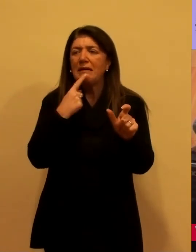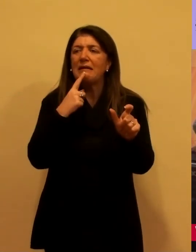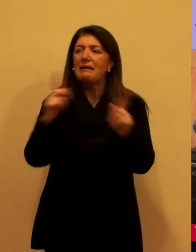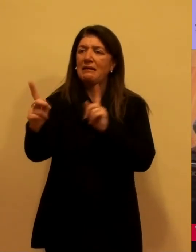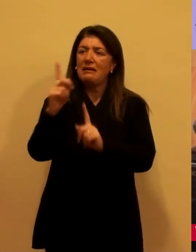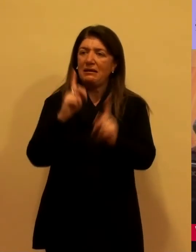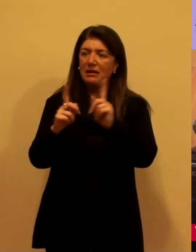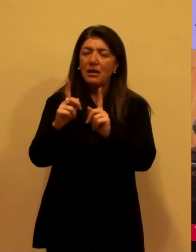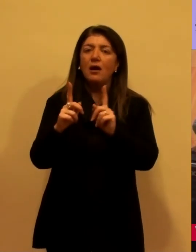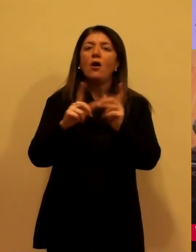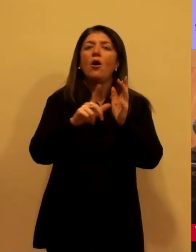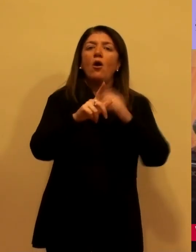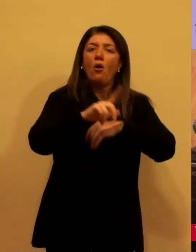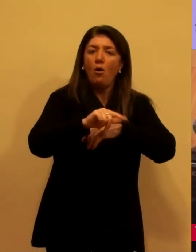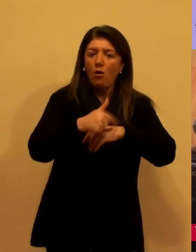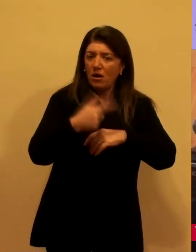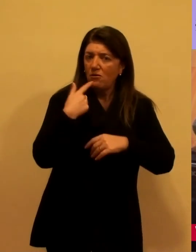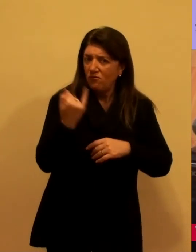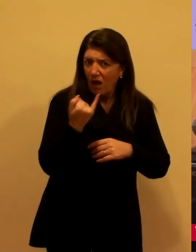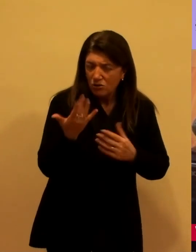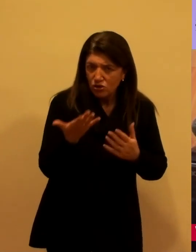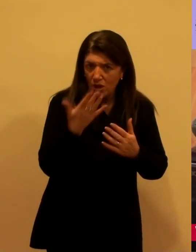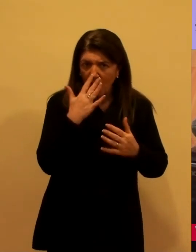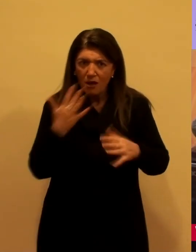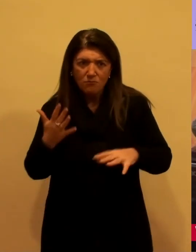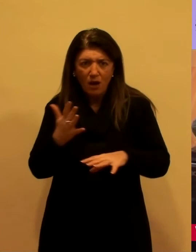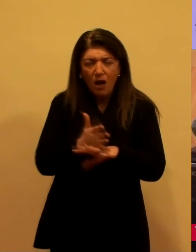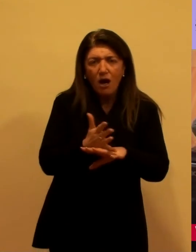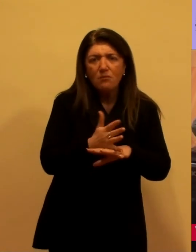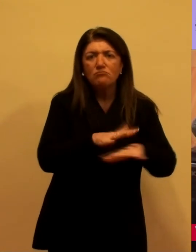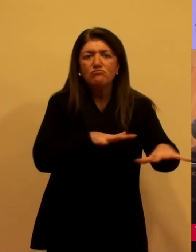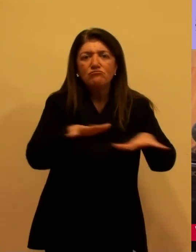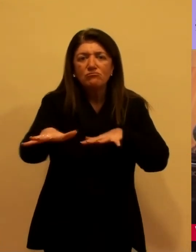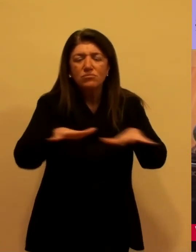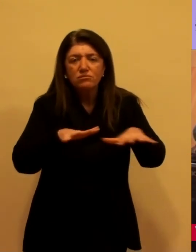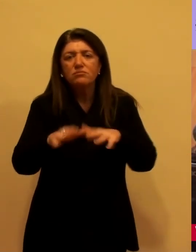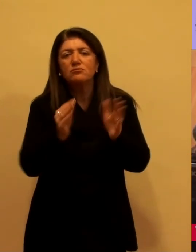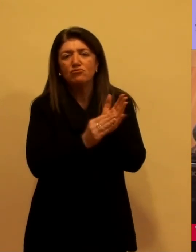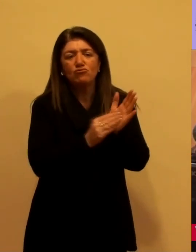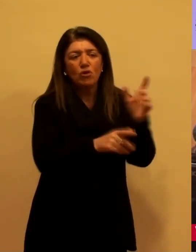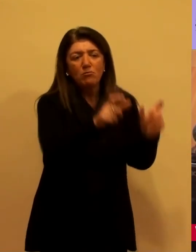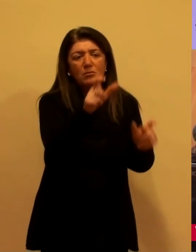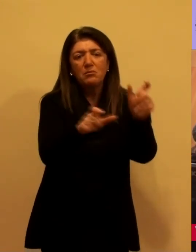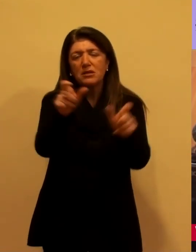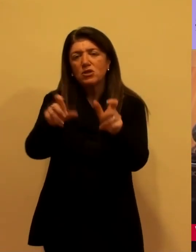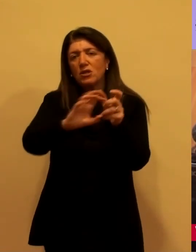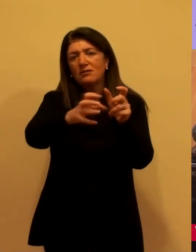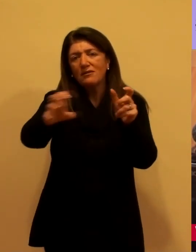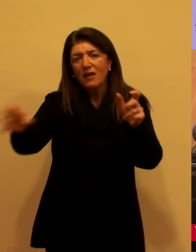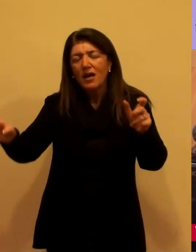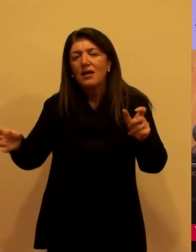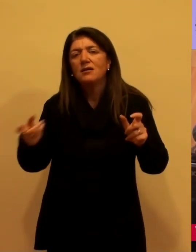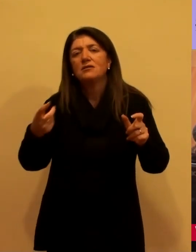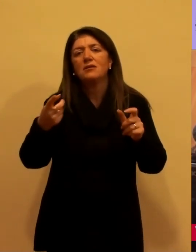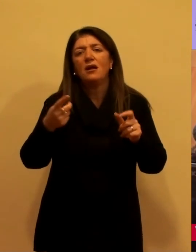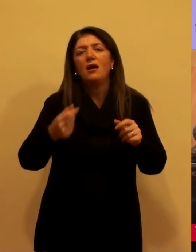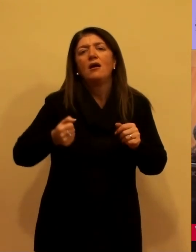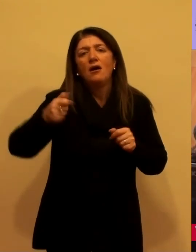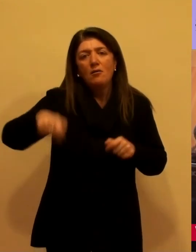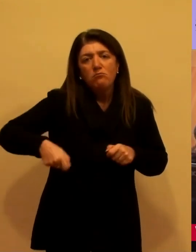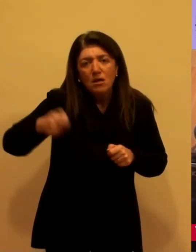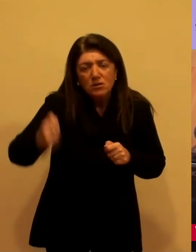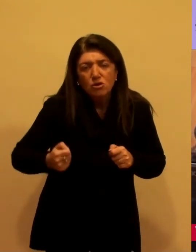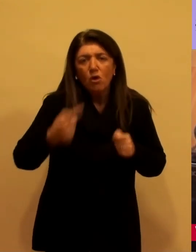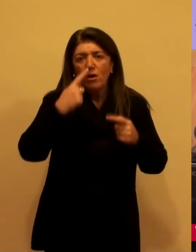un orario che fosse più facile e agibile, perché c'erano diverse persone con bastoni, carrozzine, quindi